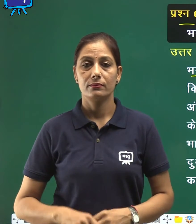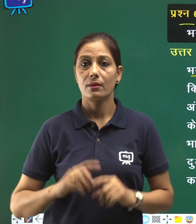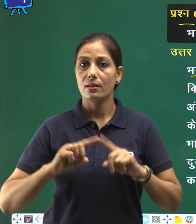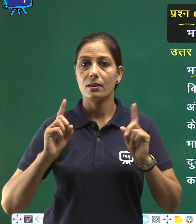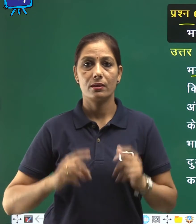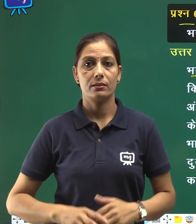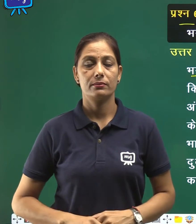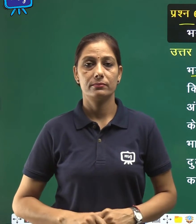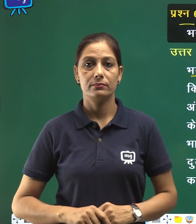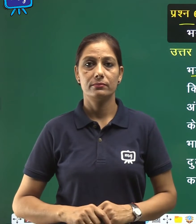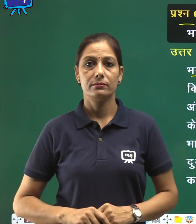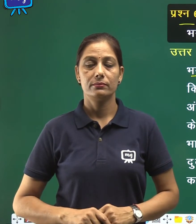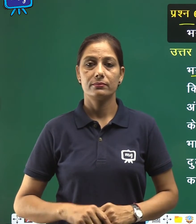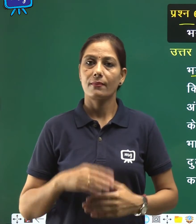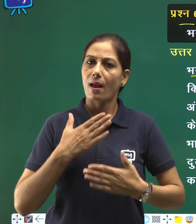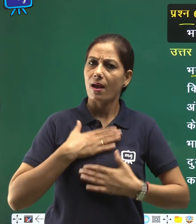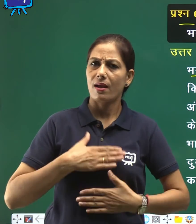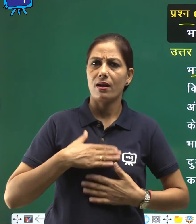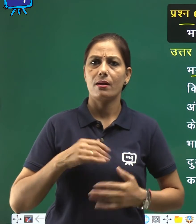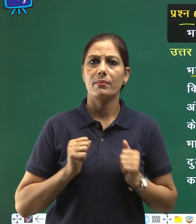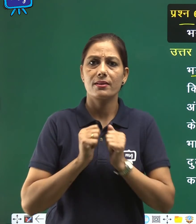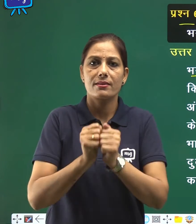तथा शांति के साथ